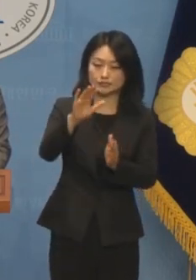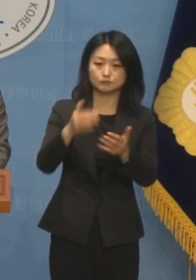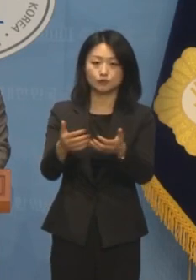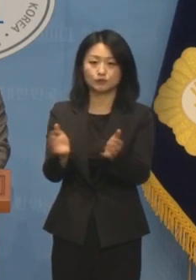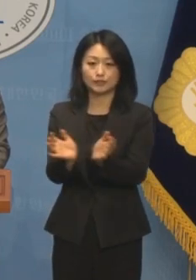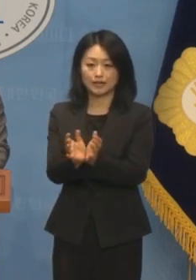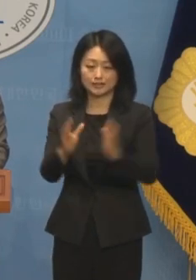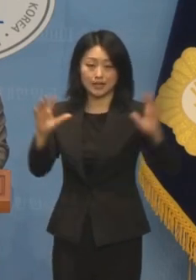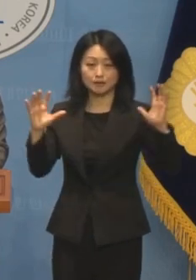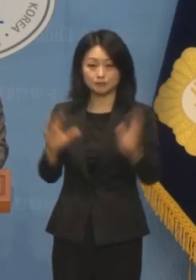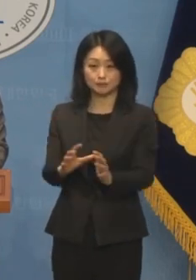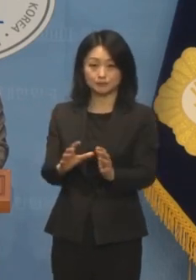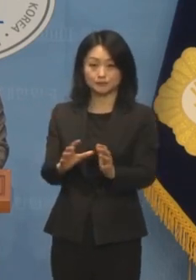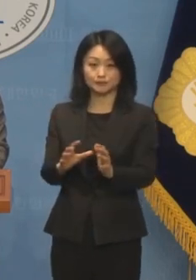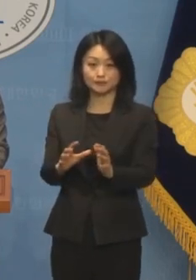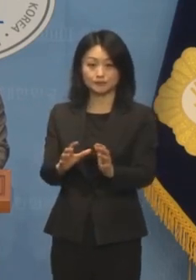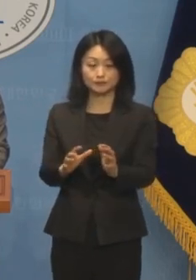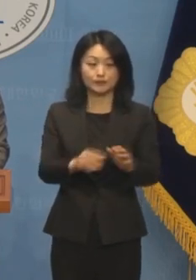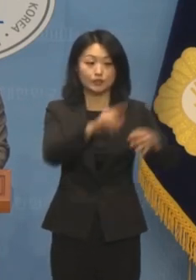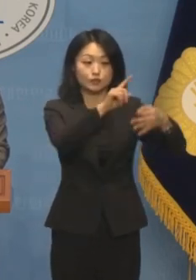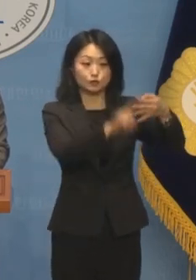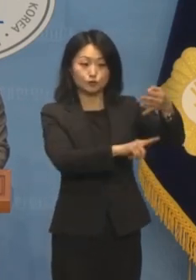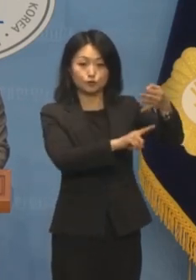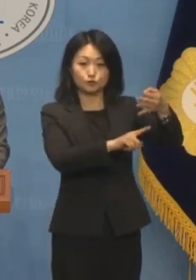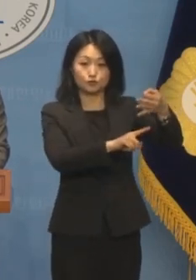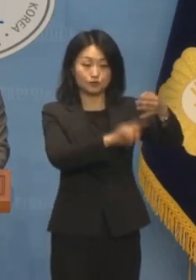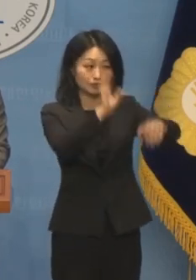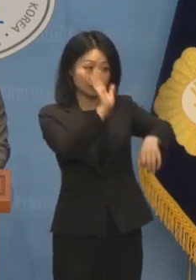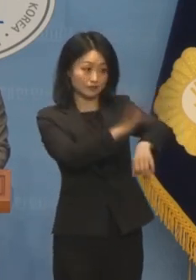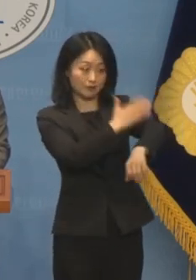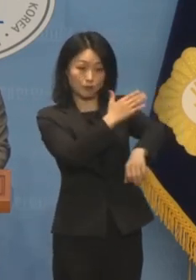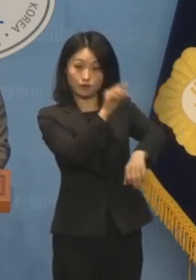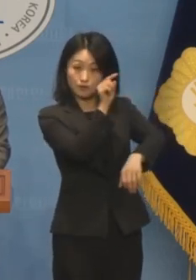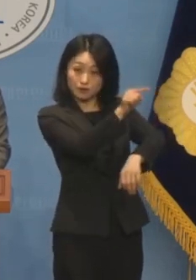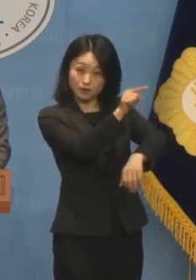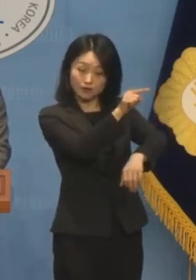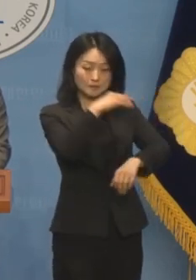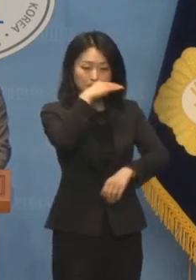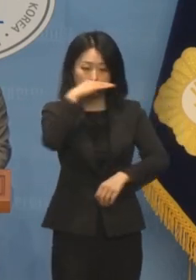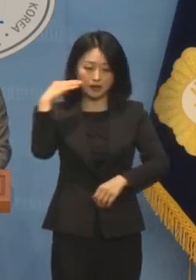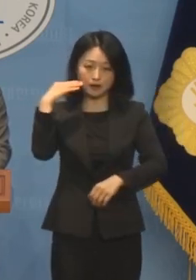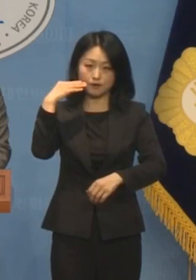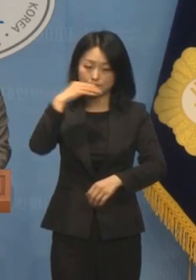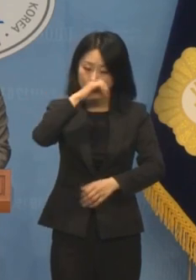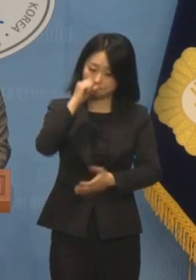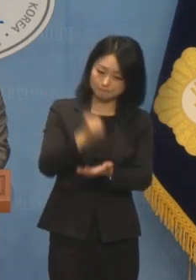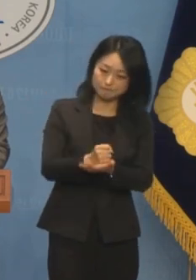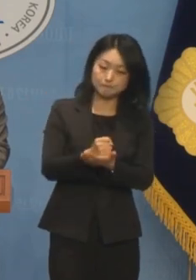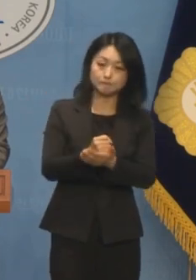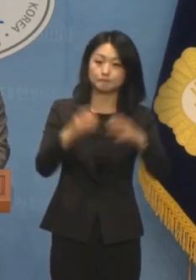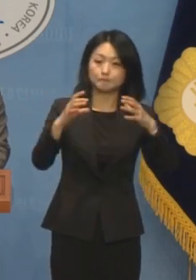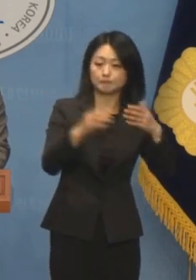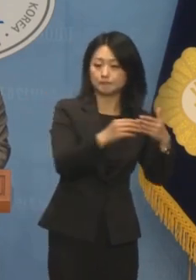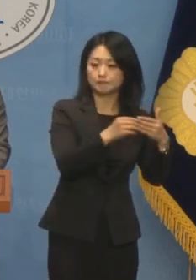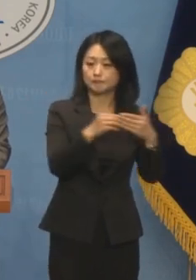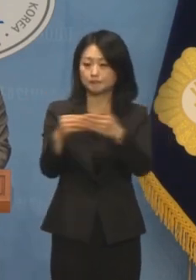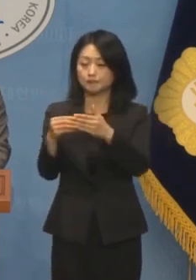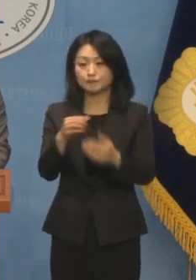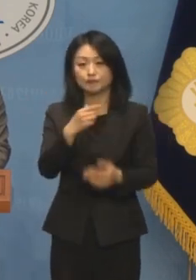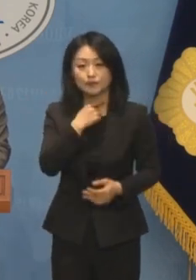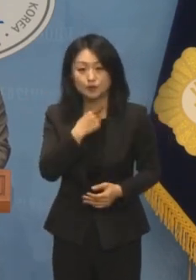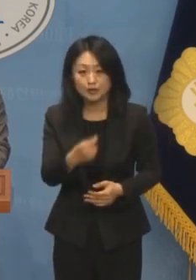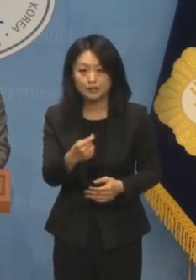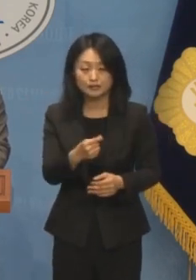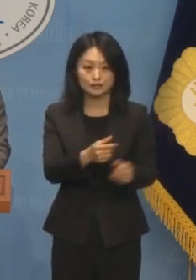진영이 윤석열 정권의 실정을 바로잡고 대한민국을 올바른 방향으로 이끌어달라는